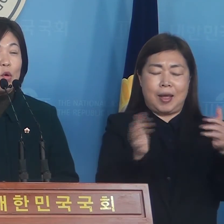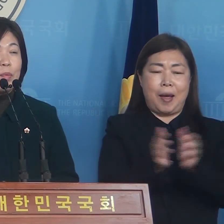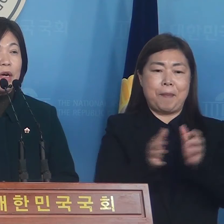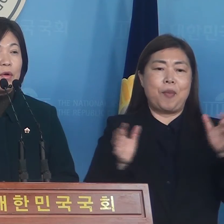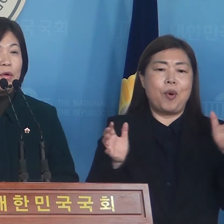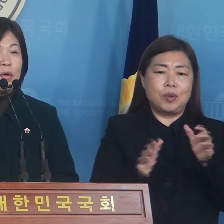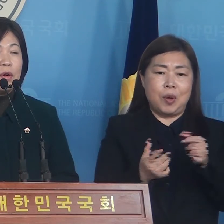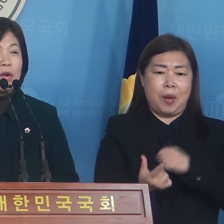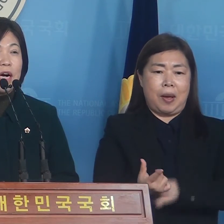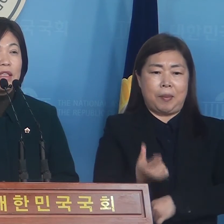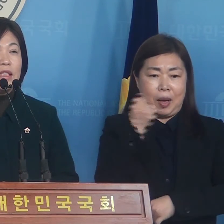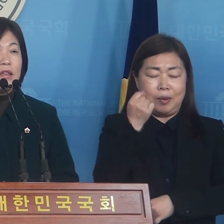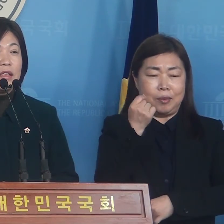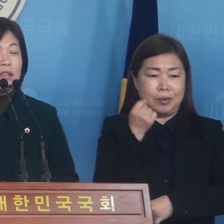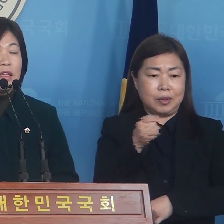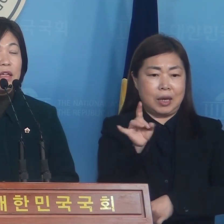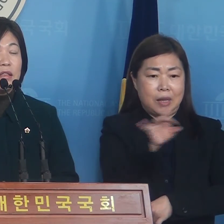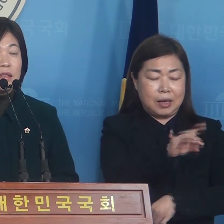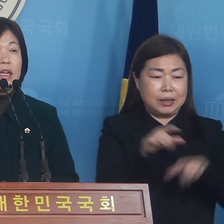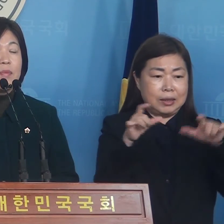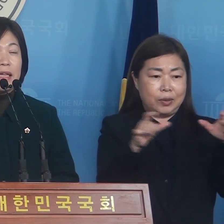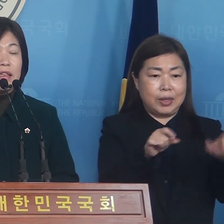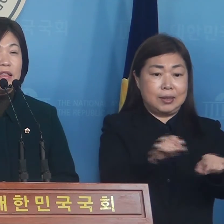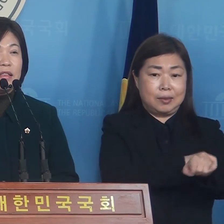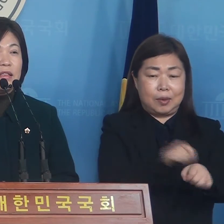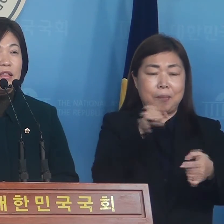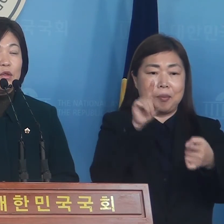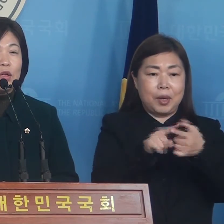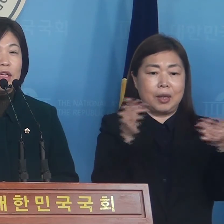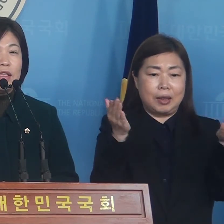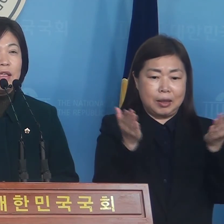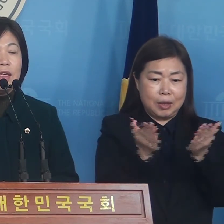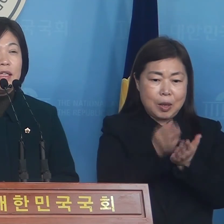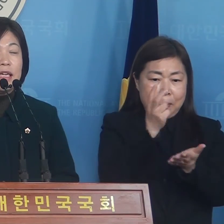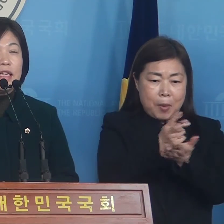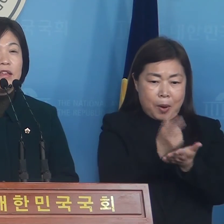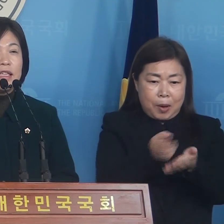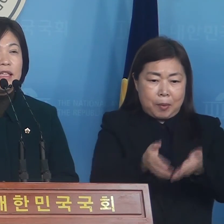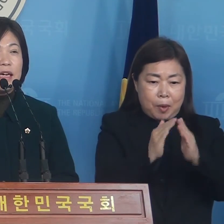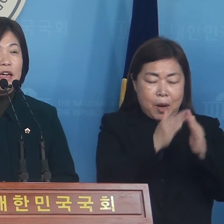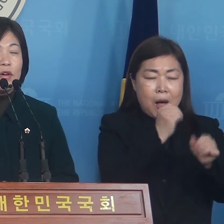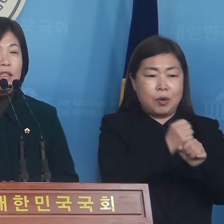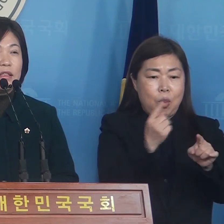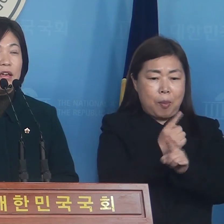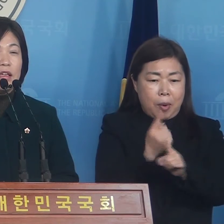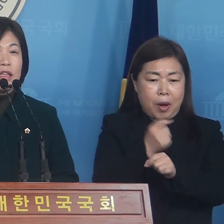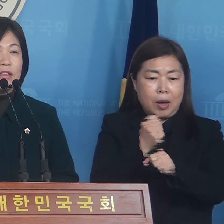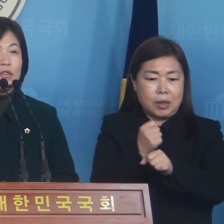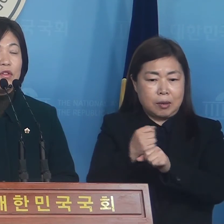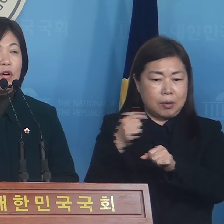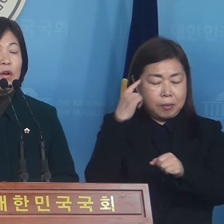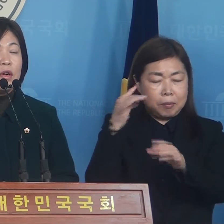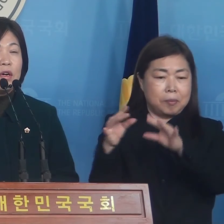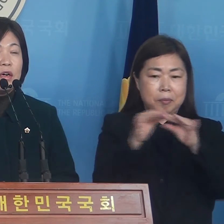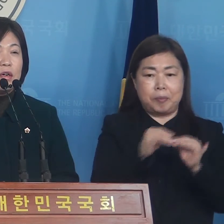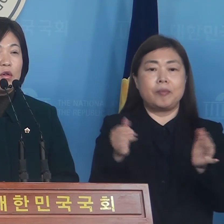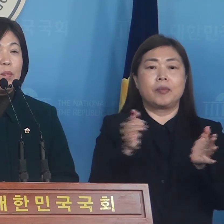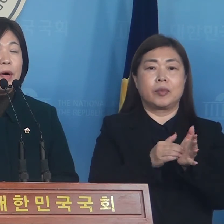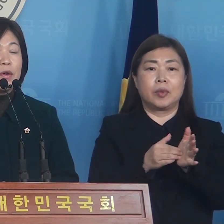모여서 곧바로 각 지역의 특색에 맞는 이런 조례를 재개정하자라고 하는 결의를